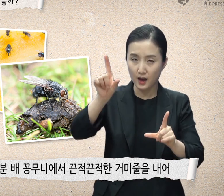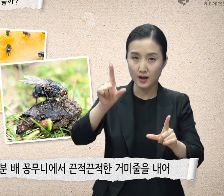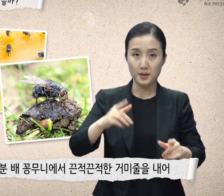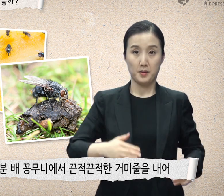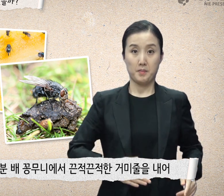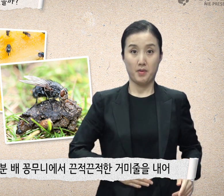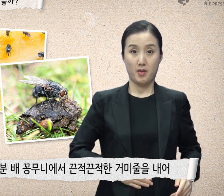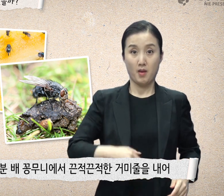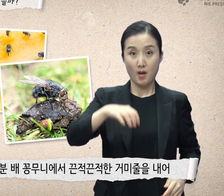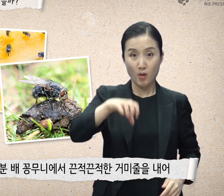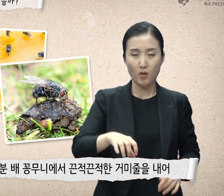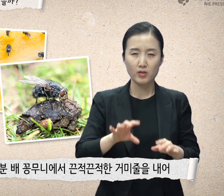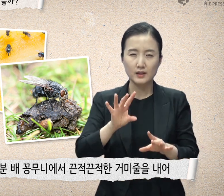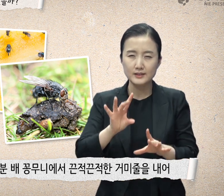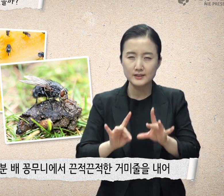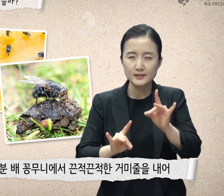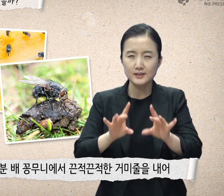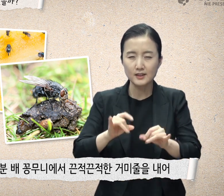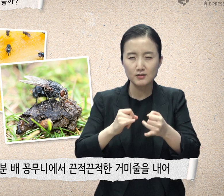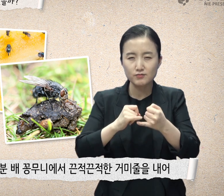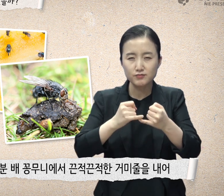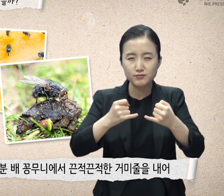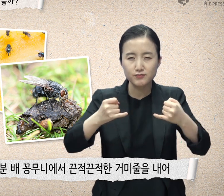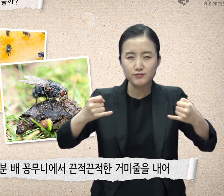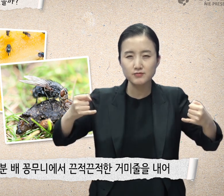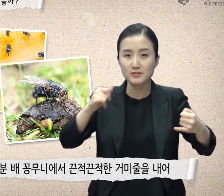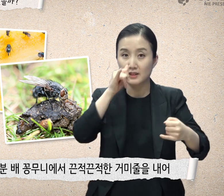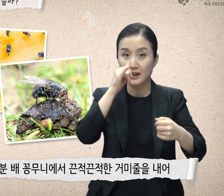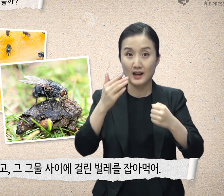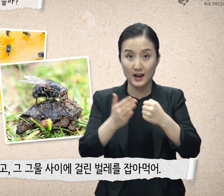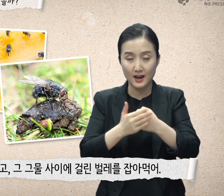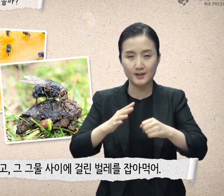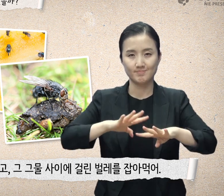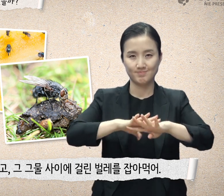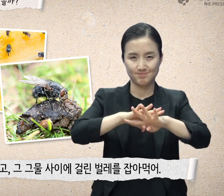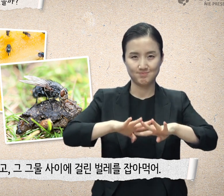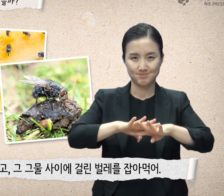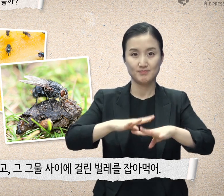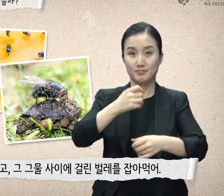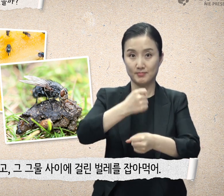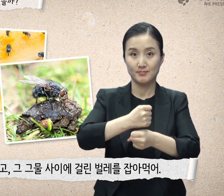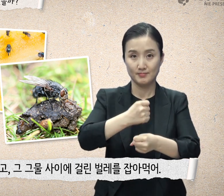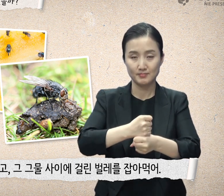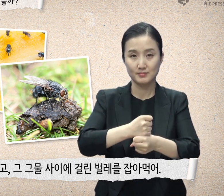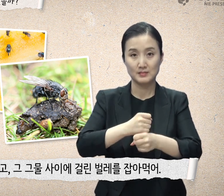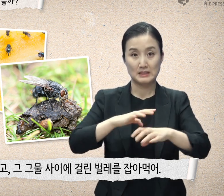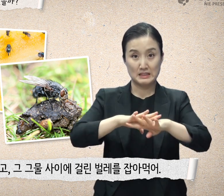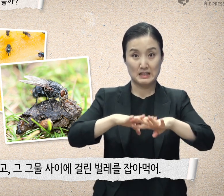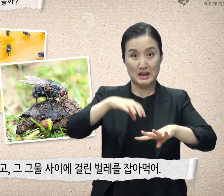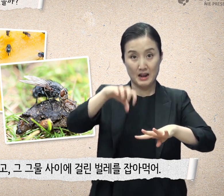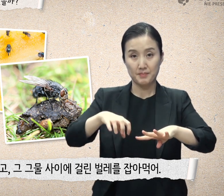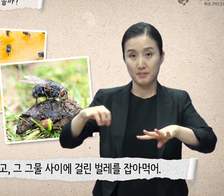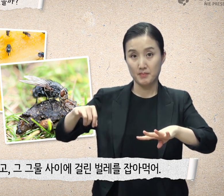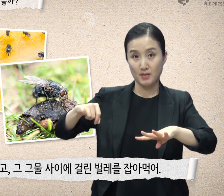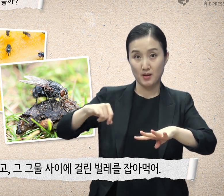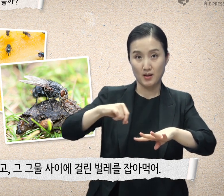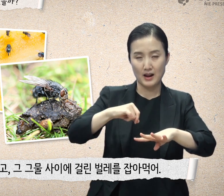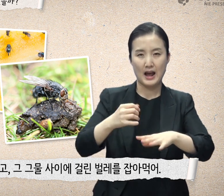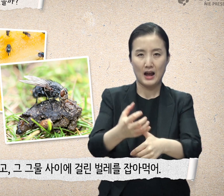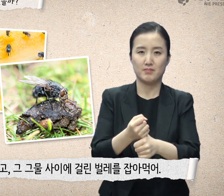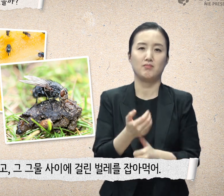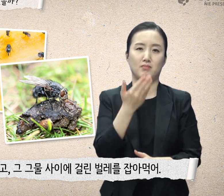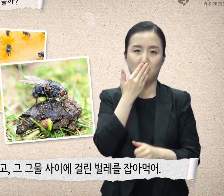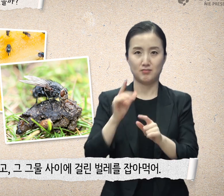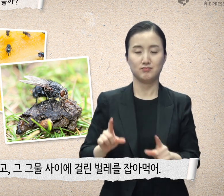배꼭 무늬에서 끈적끈적한 거미줄을 내어 그물을 치고 그 그물 사이에 걸린 벌레를